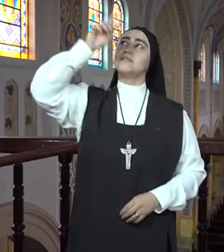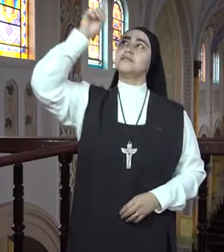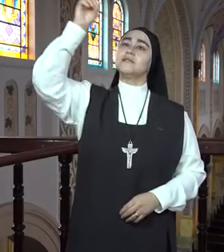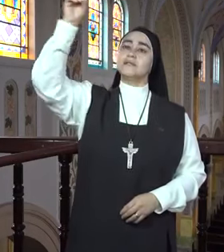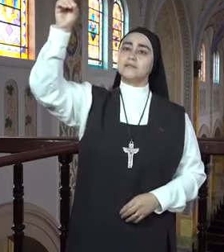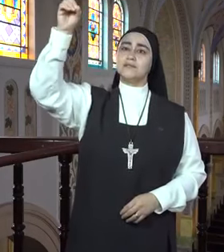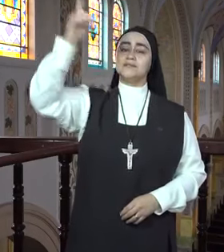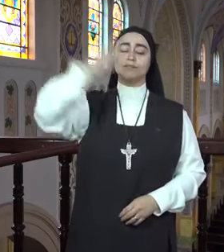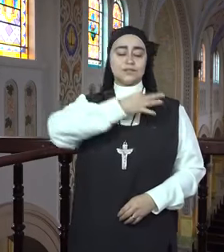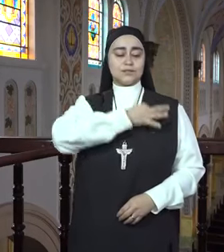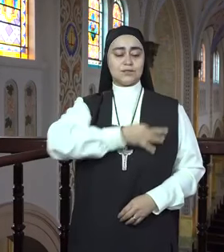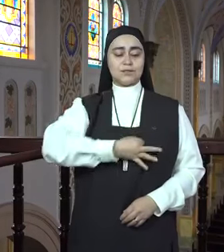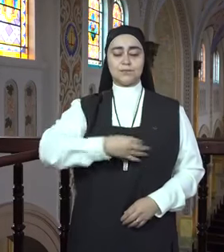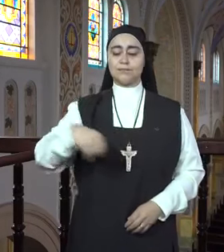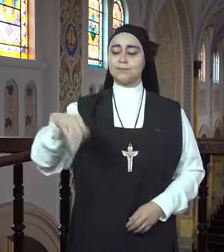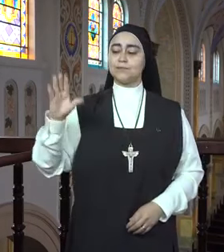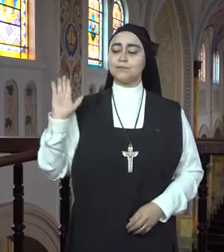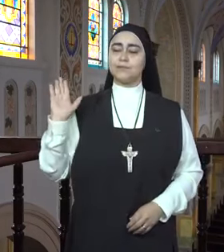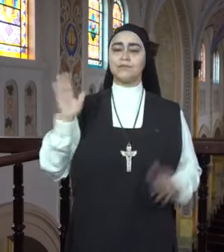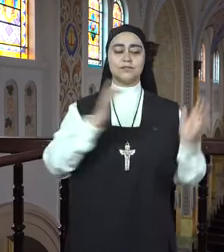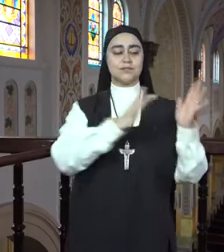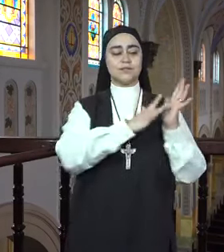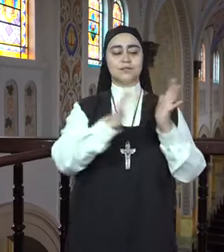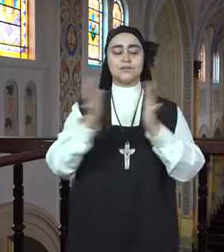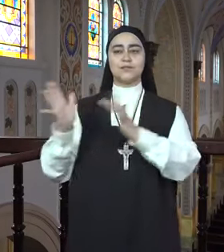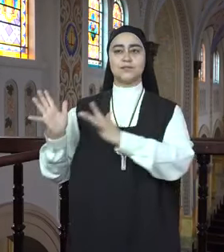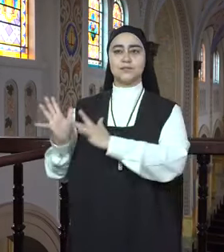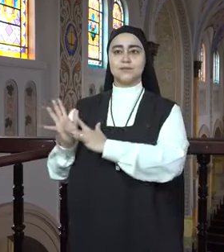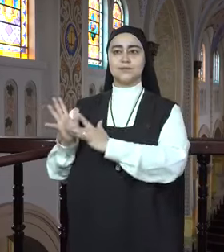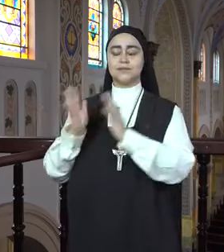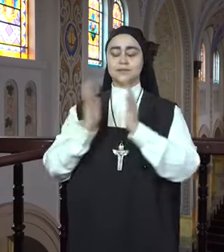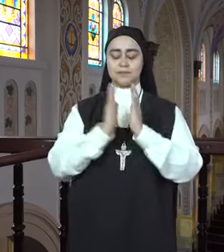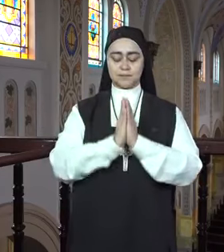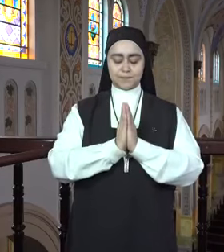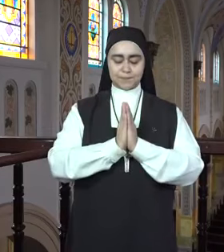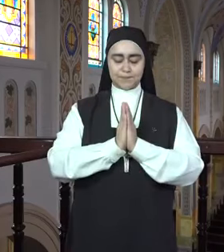para que sejamos dignos das promessas de Cristo. Amém.